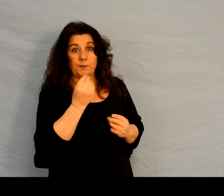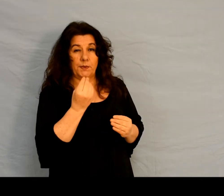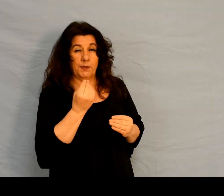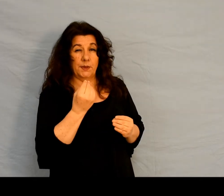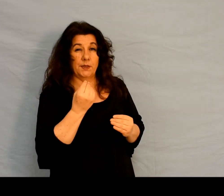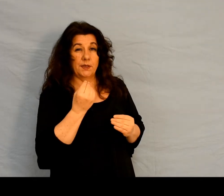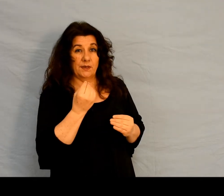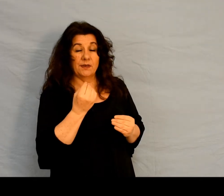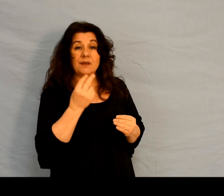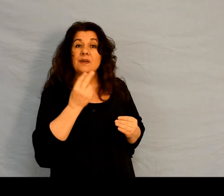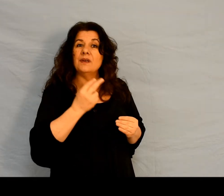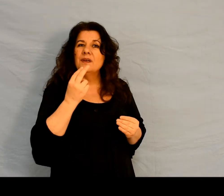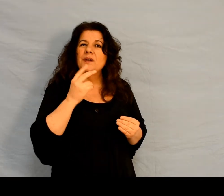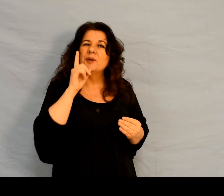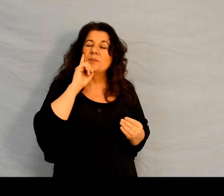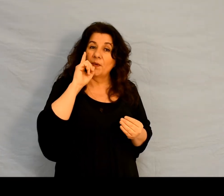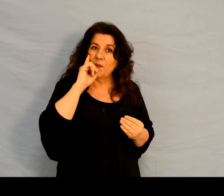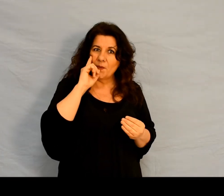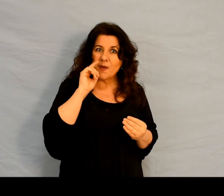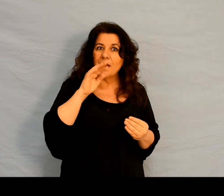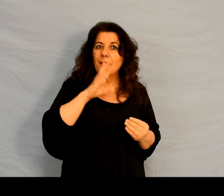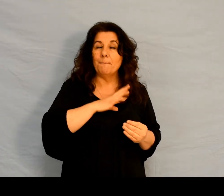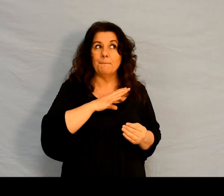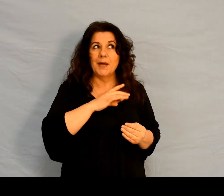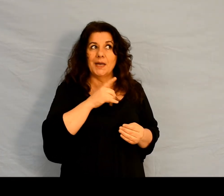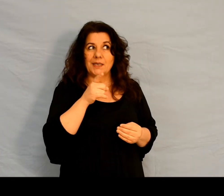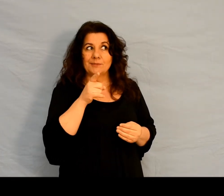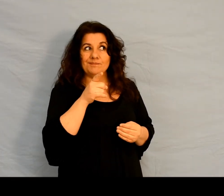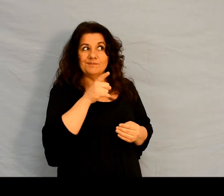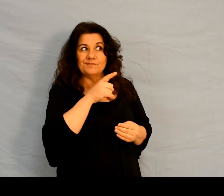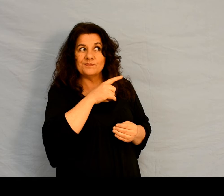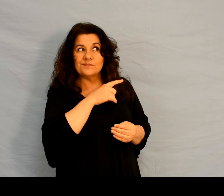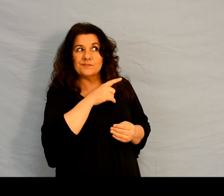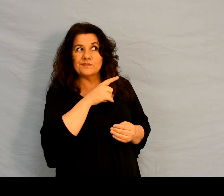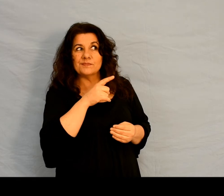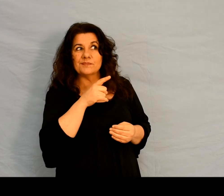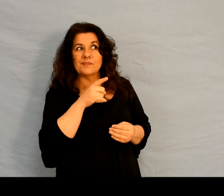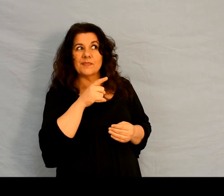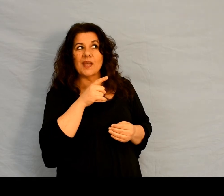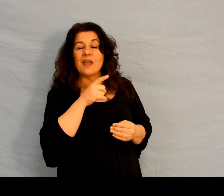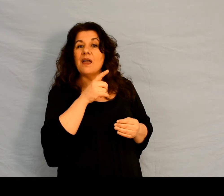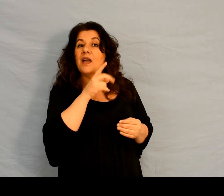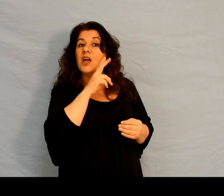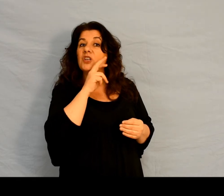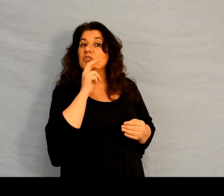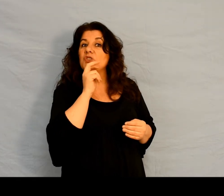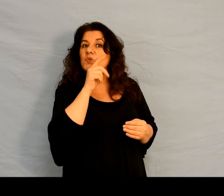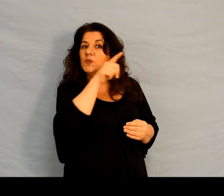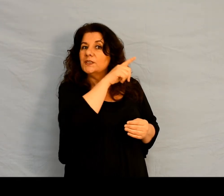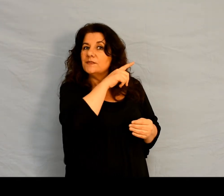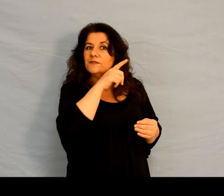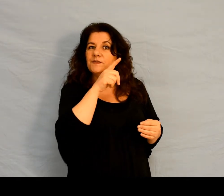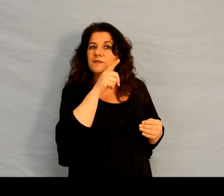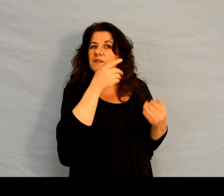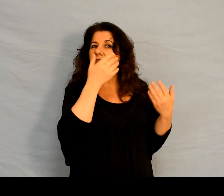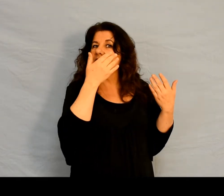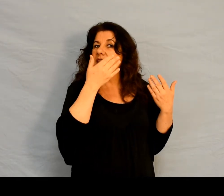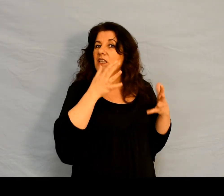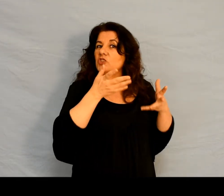En effet, ceux-ci s'étaient déjà mis d'accord pour exclure de leur assemblée tous